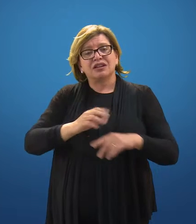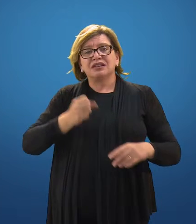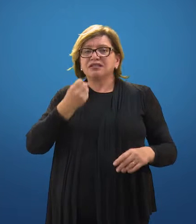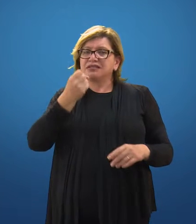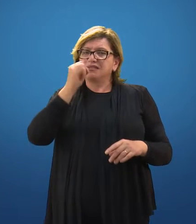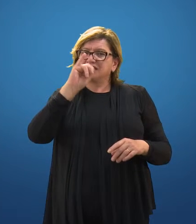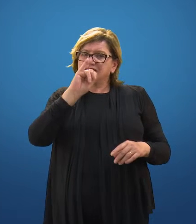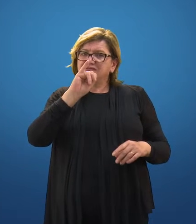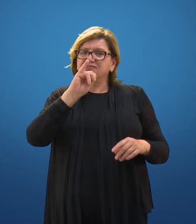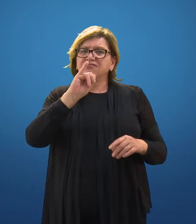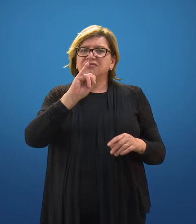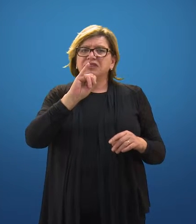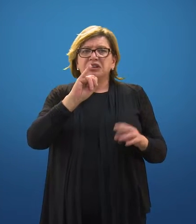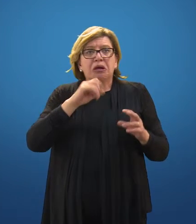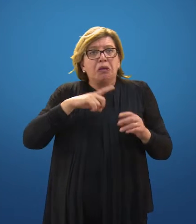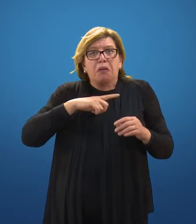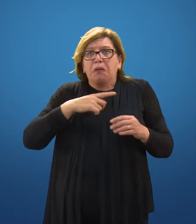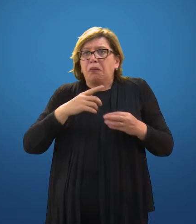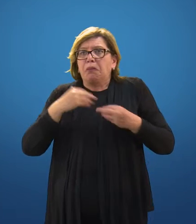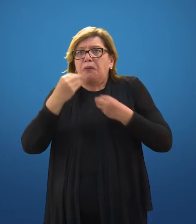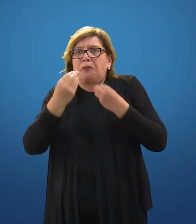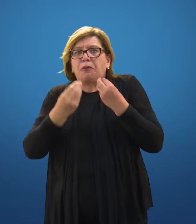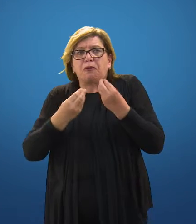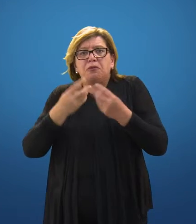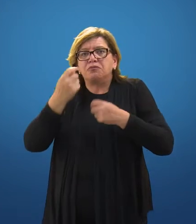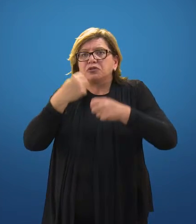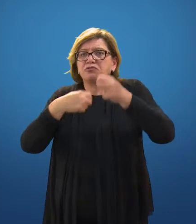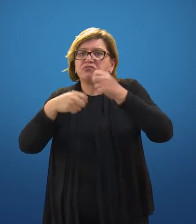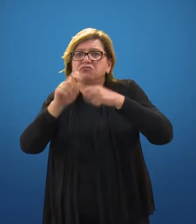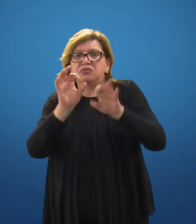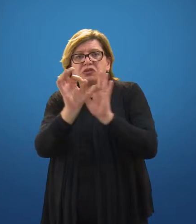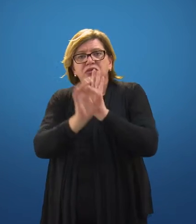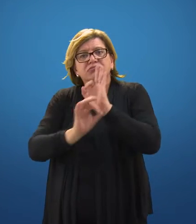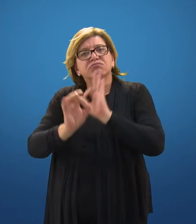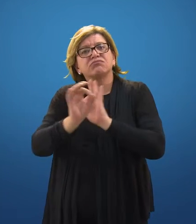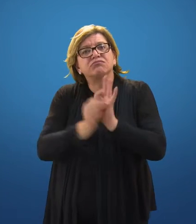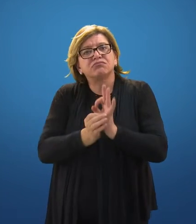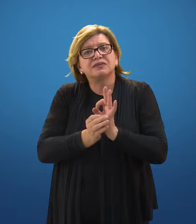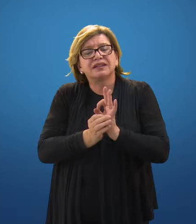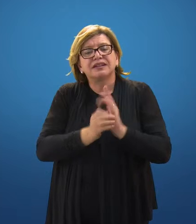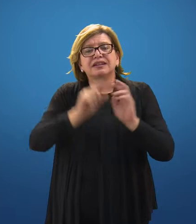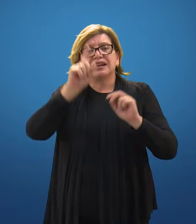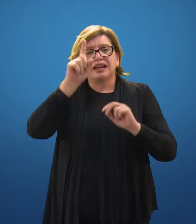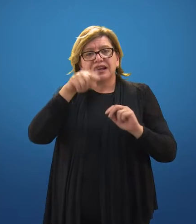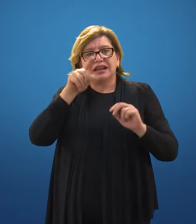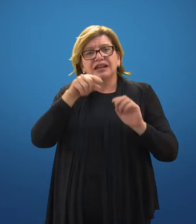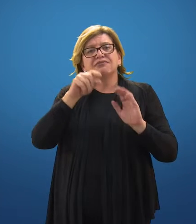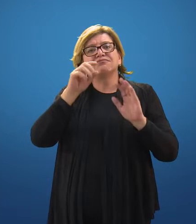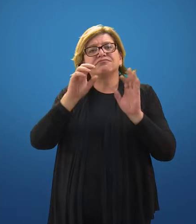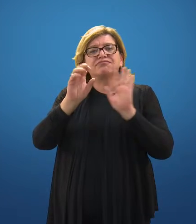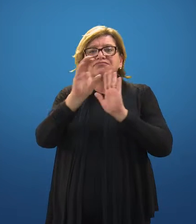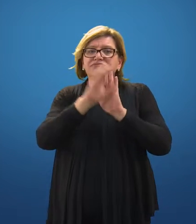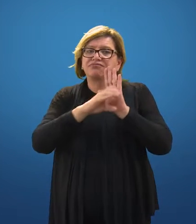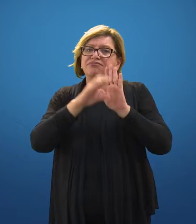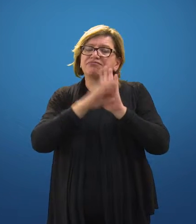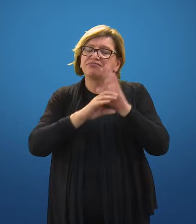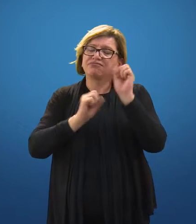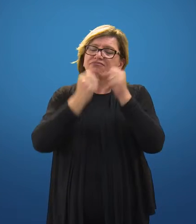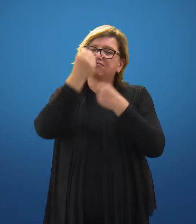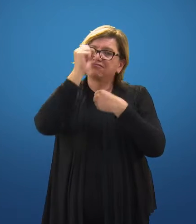existiria, não foi encontrado outra forma, né, da economia se organizar. Foi através do sistema de